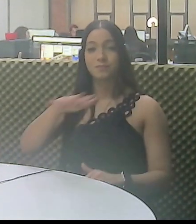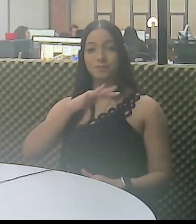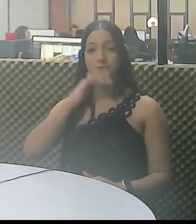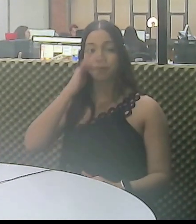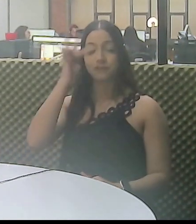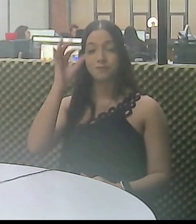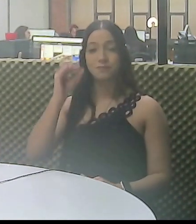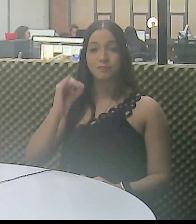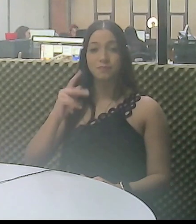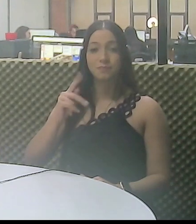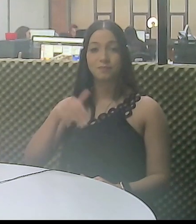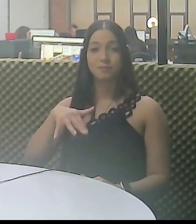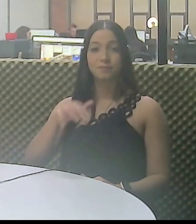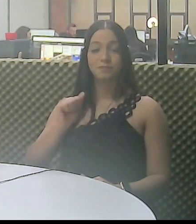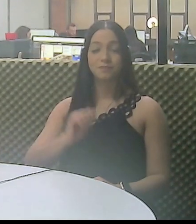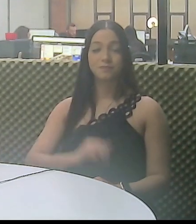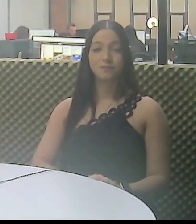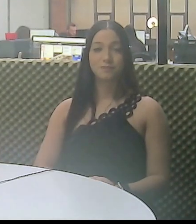Jardim Ipanema.